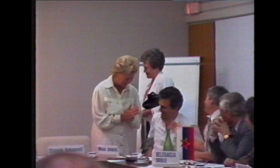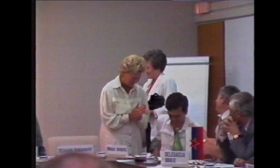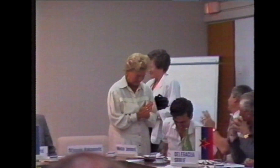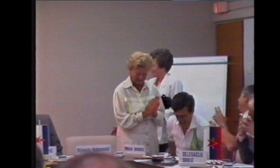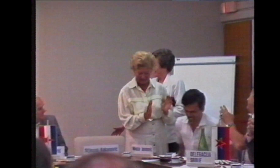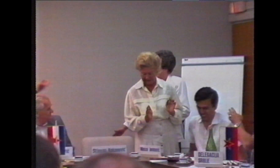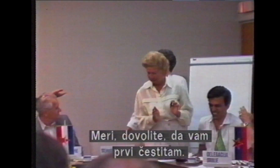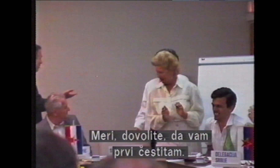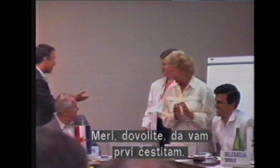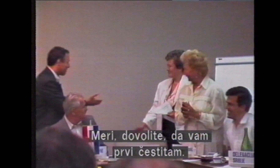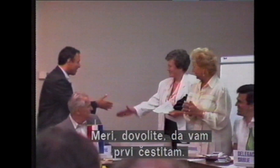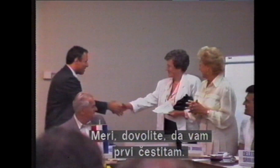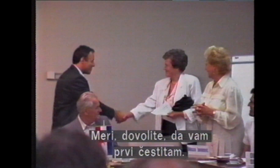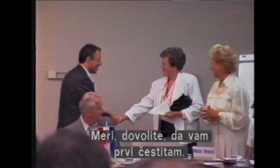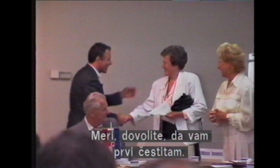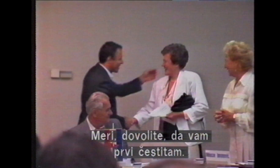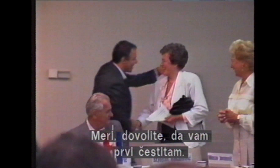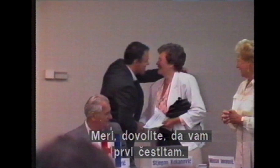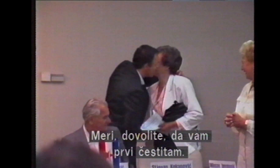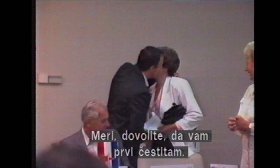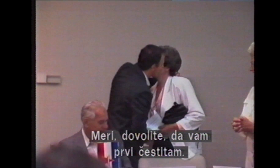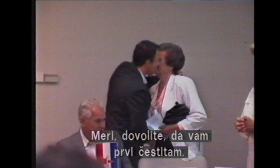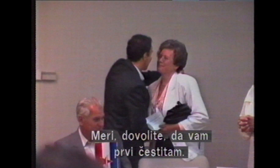Meni dovoljte da vam prvi čestitam. Ovo, nećemo tako ozbiljno.